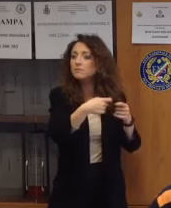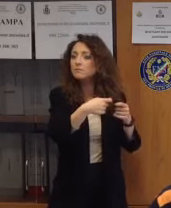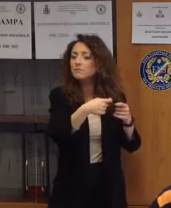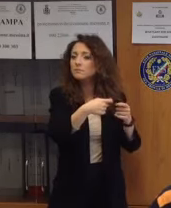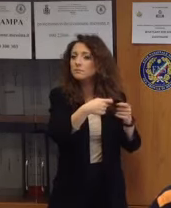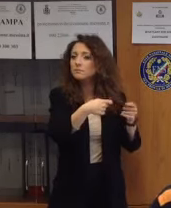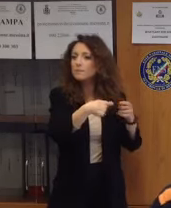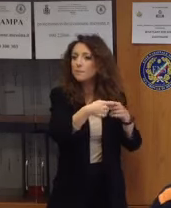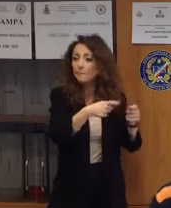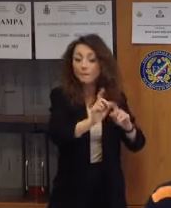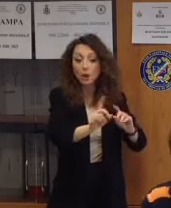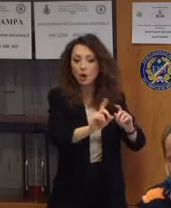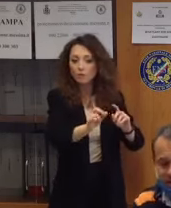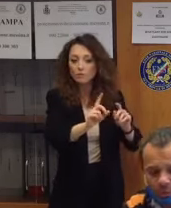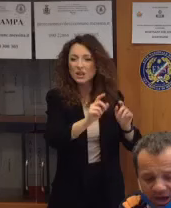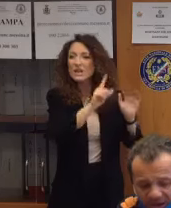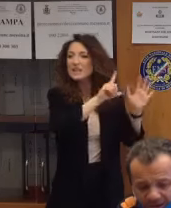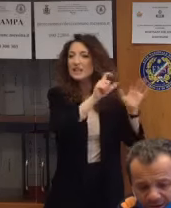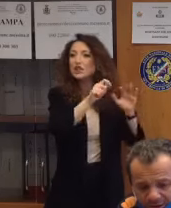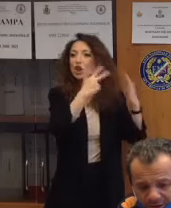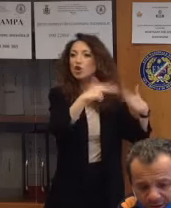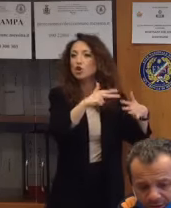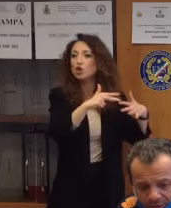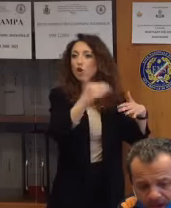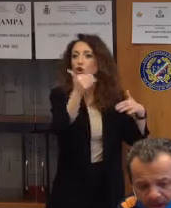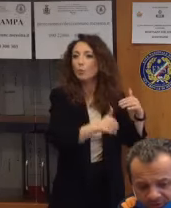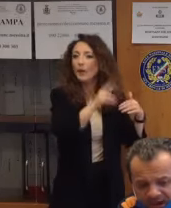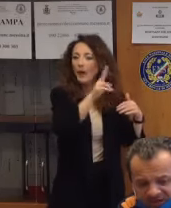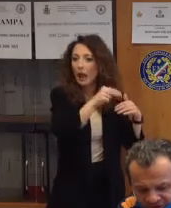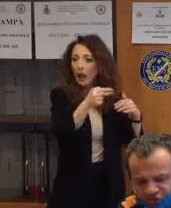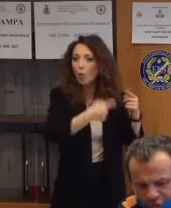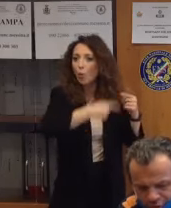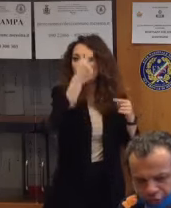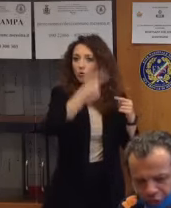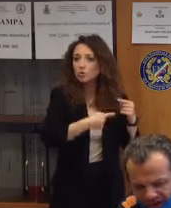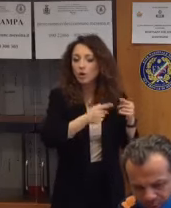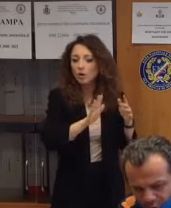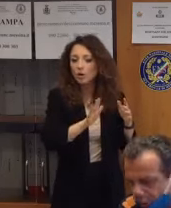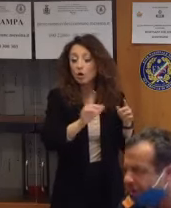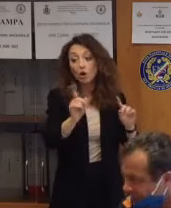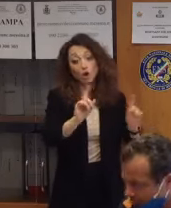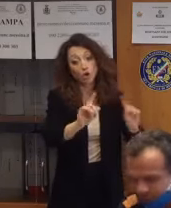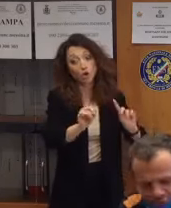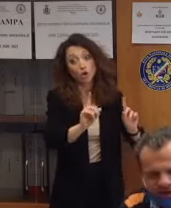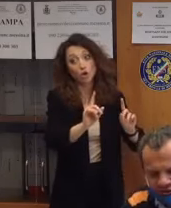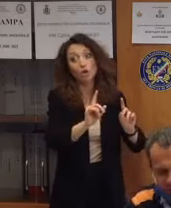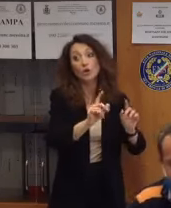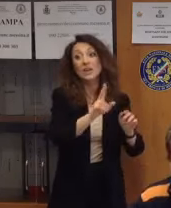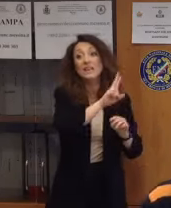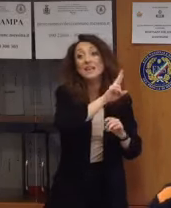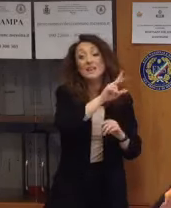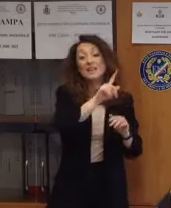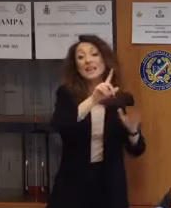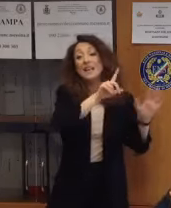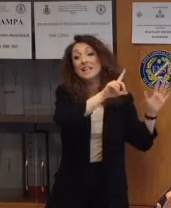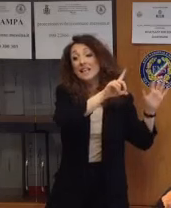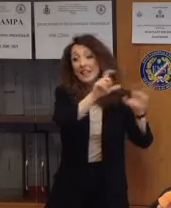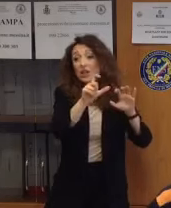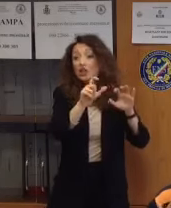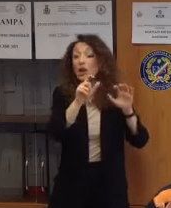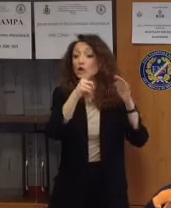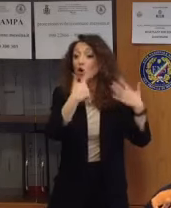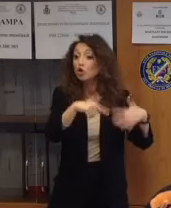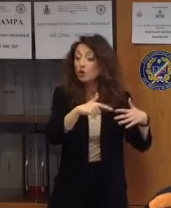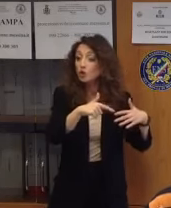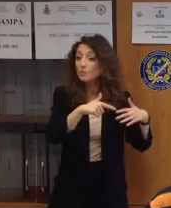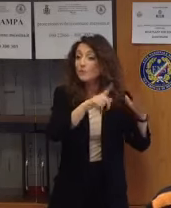718.000 euro, no, in una giornata, qua, 18. Qua, 718 euro in una giornata, c'ero zero in più,